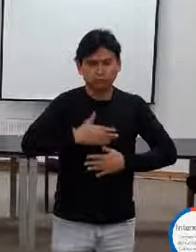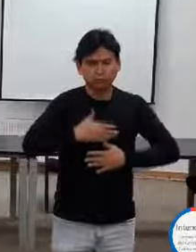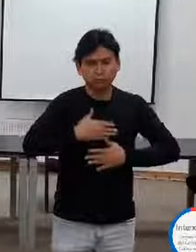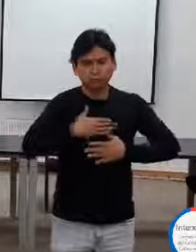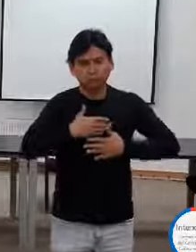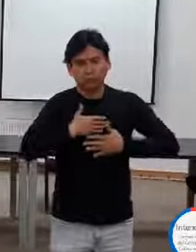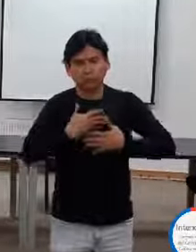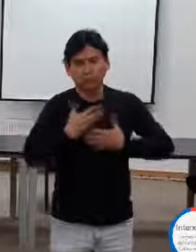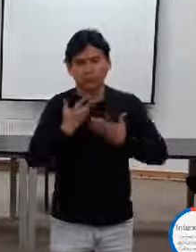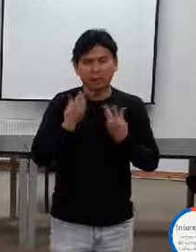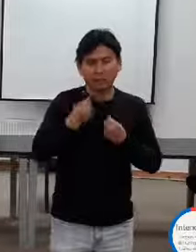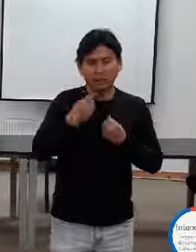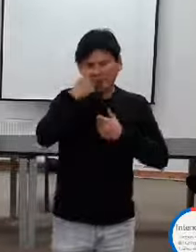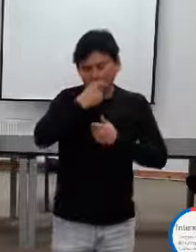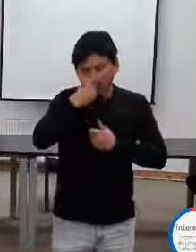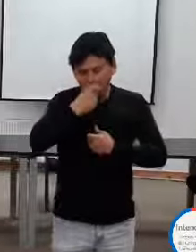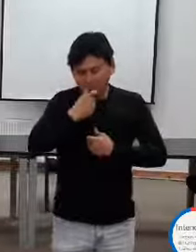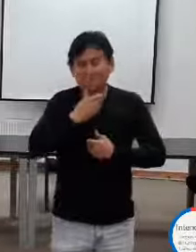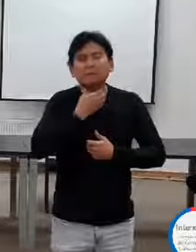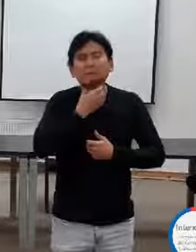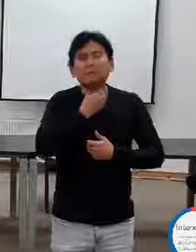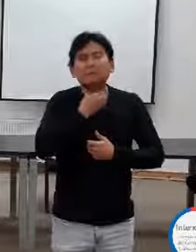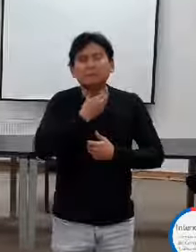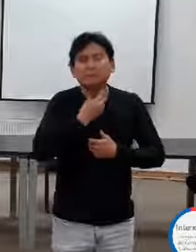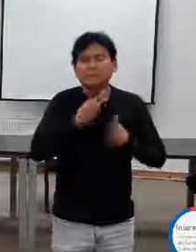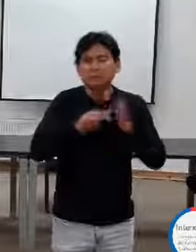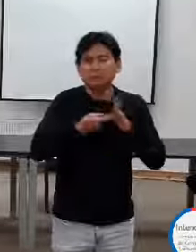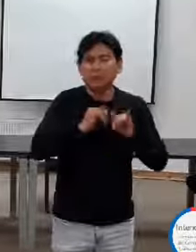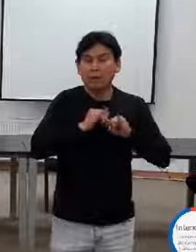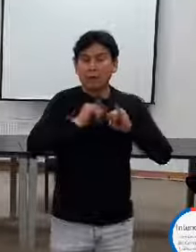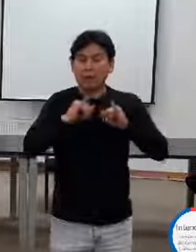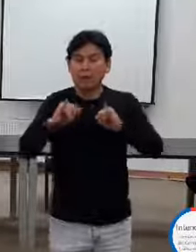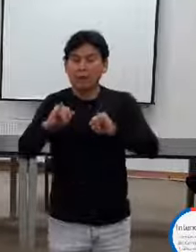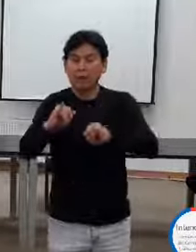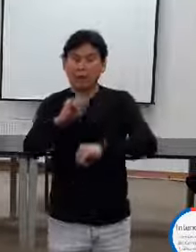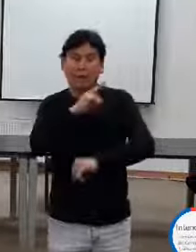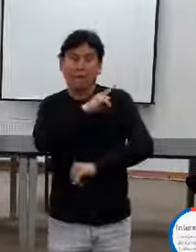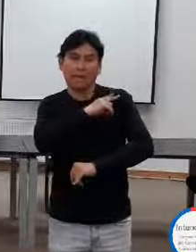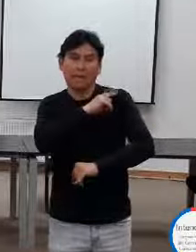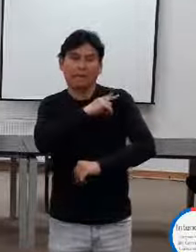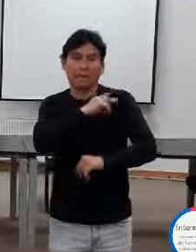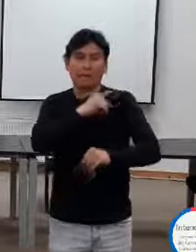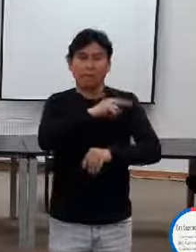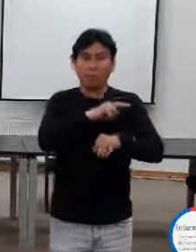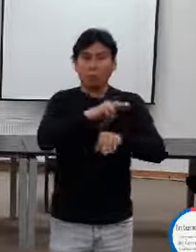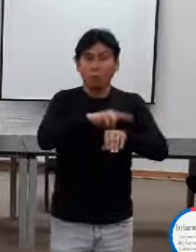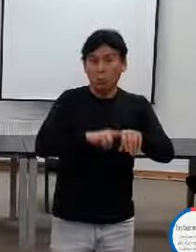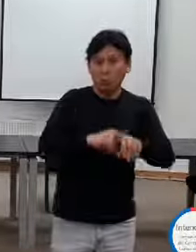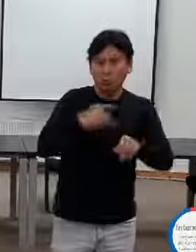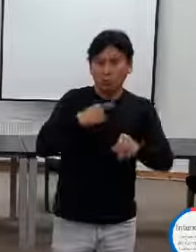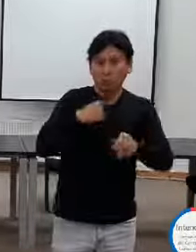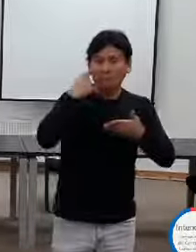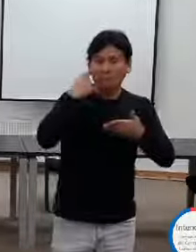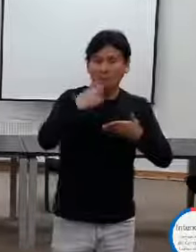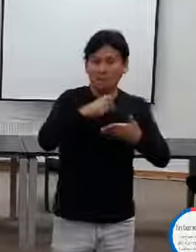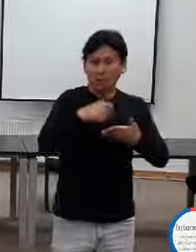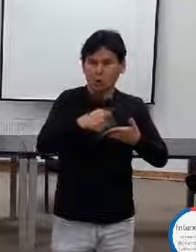sugerente a gripe y faringitis, informa a Capitanía de Puerto que requiere evaluación médica.